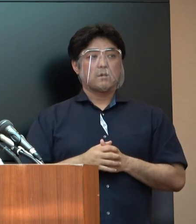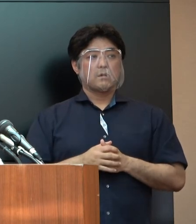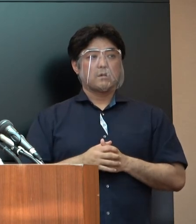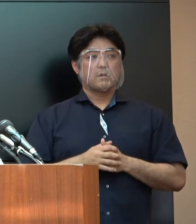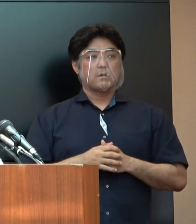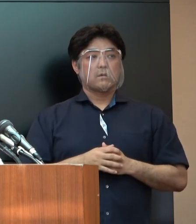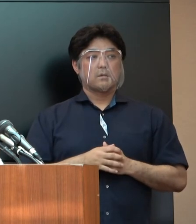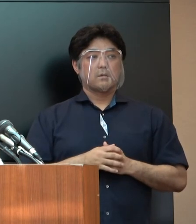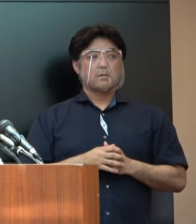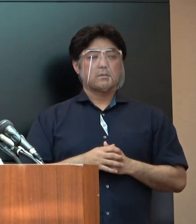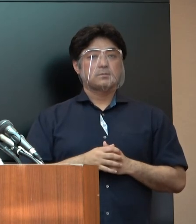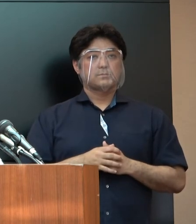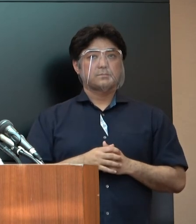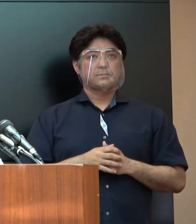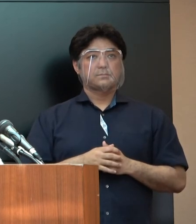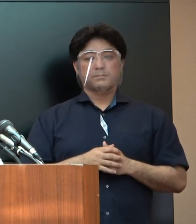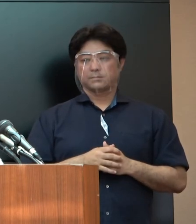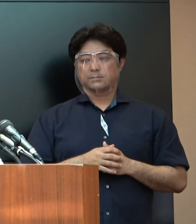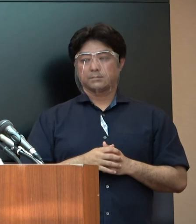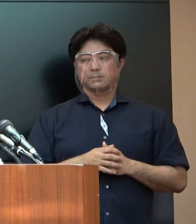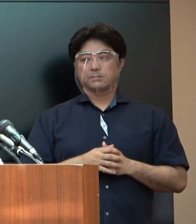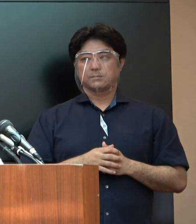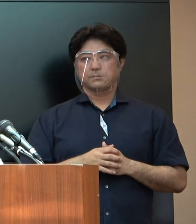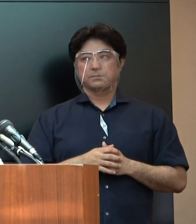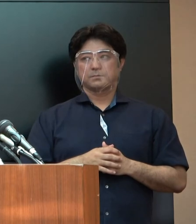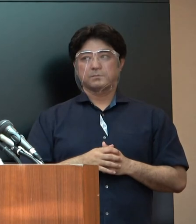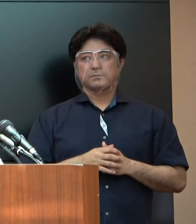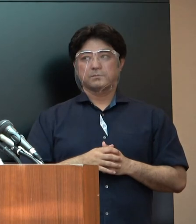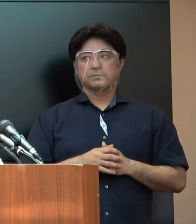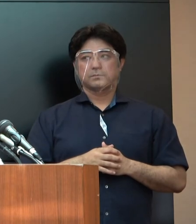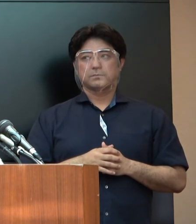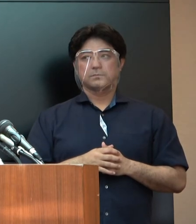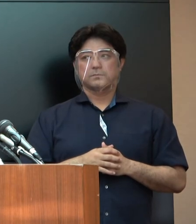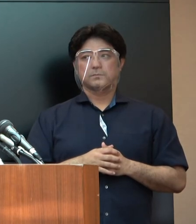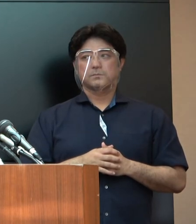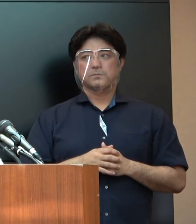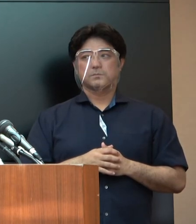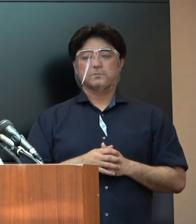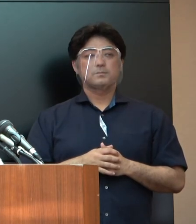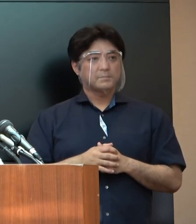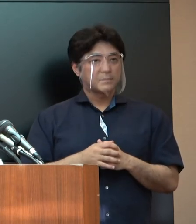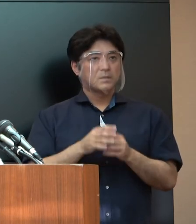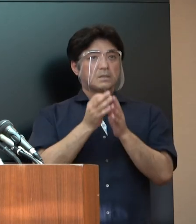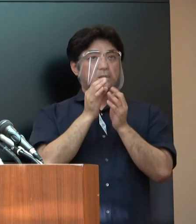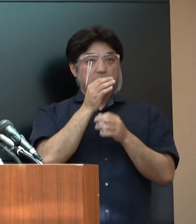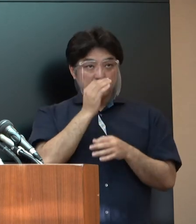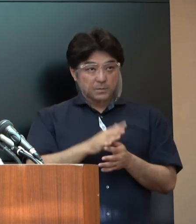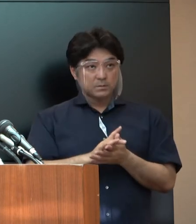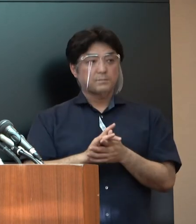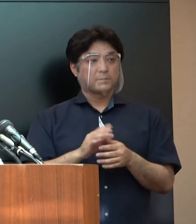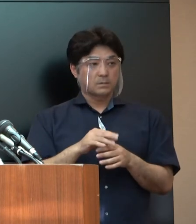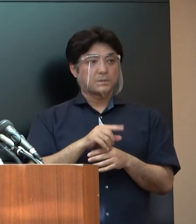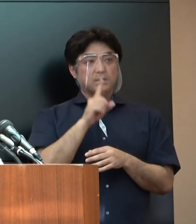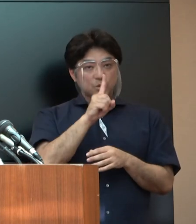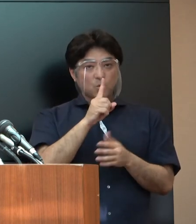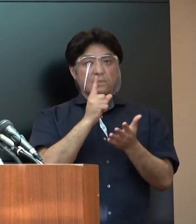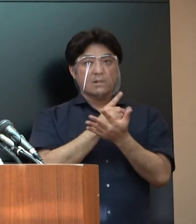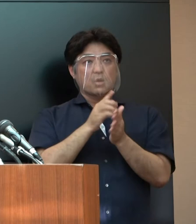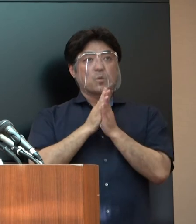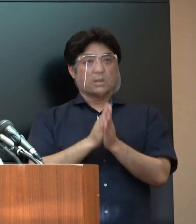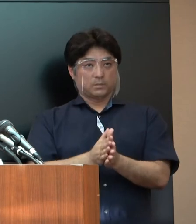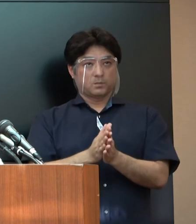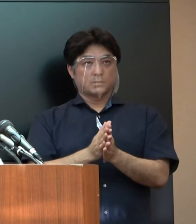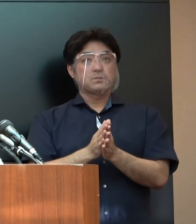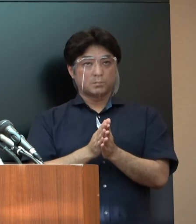ので、他の記者にもお願いします。 すみません、とっても日程が詰まっているので一問にしていただければありがたいです。今